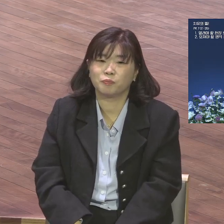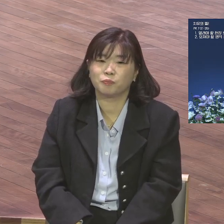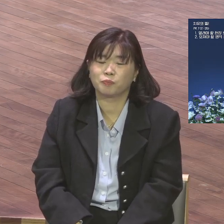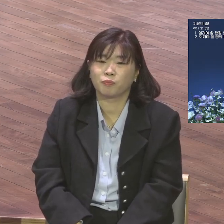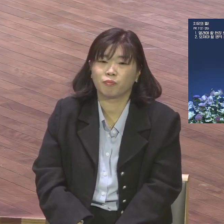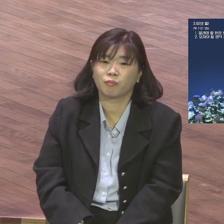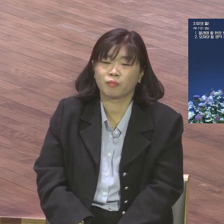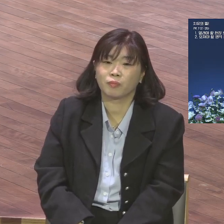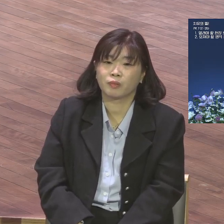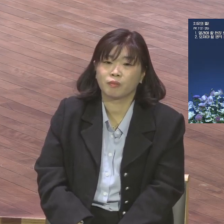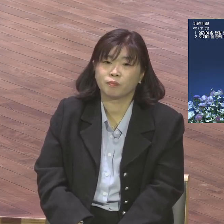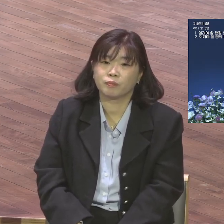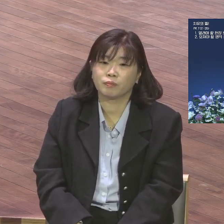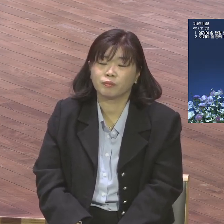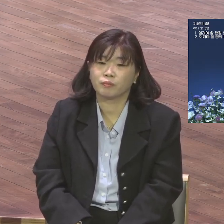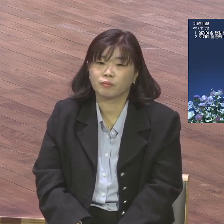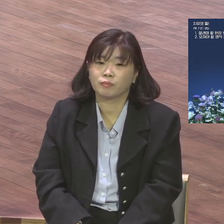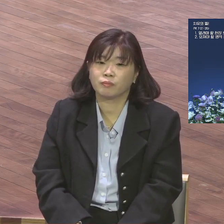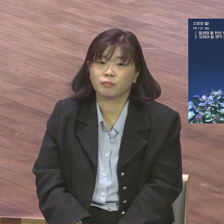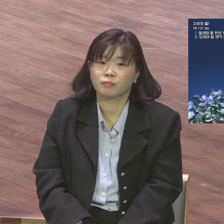말이요.